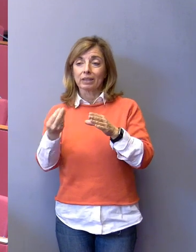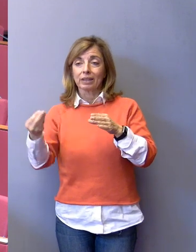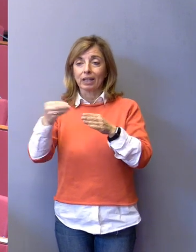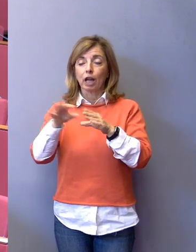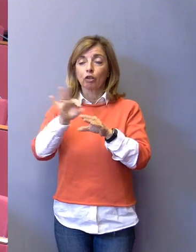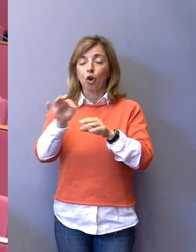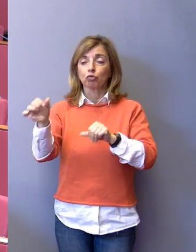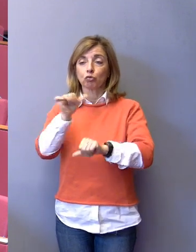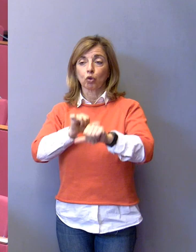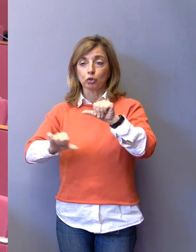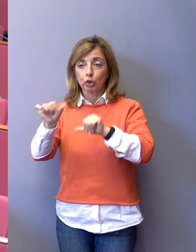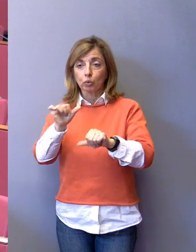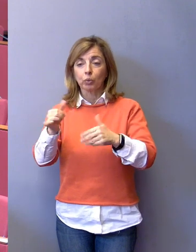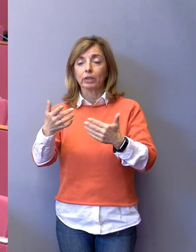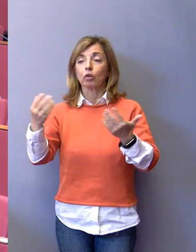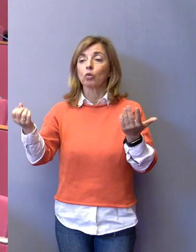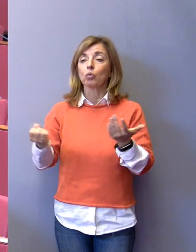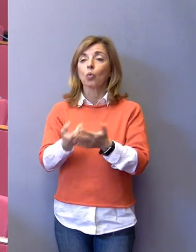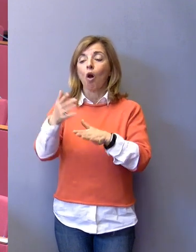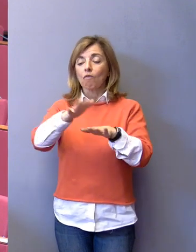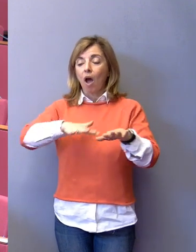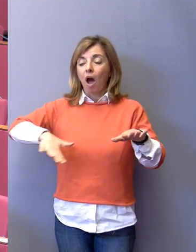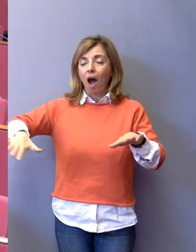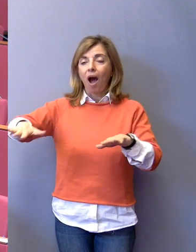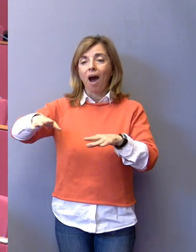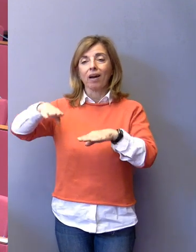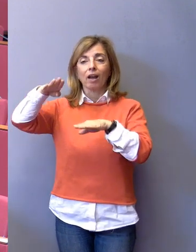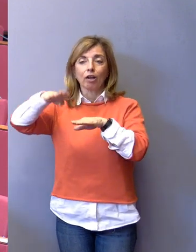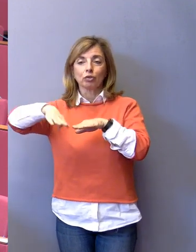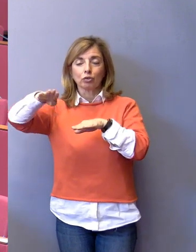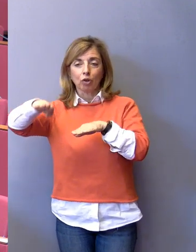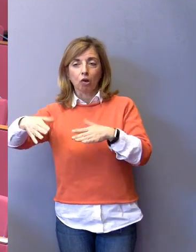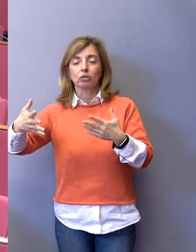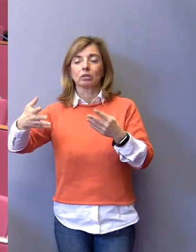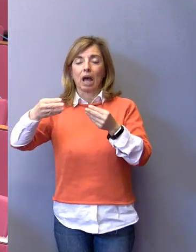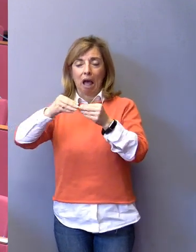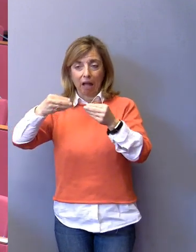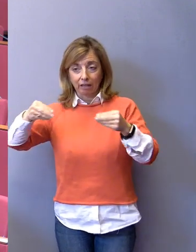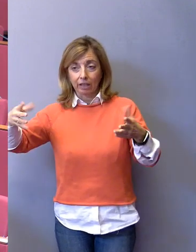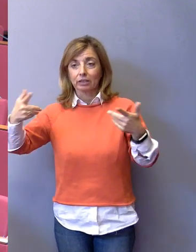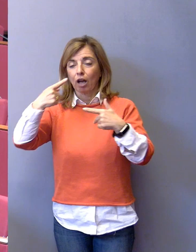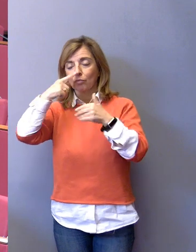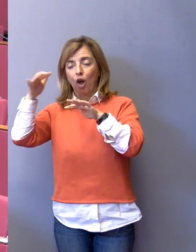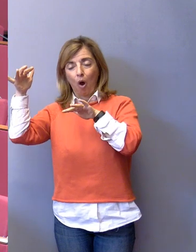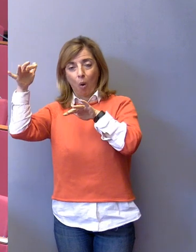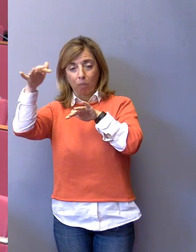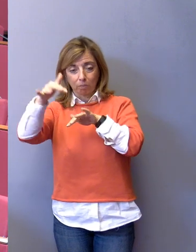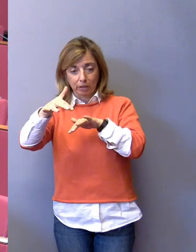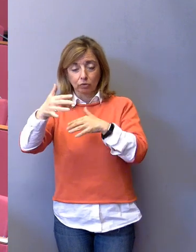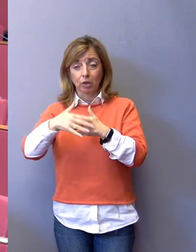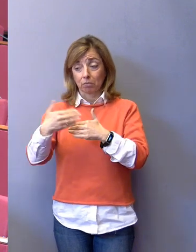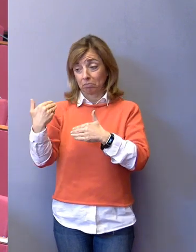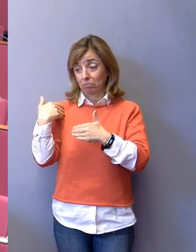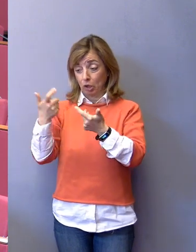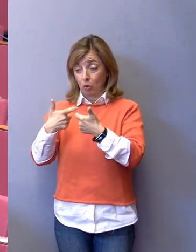con appunto nuove aree di sosta attrezzate ombreggiate abbiamo sentito l'assessore durante la commissione specificarci questa